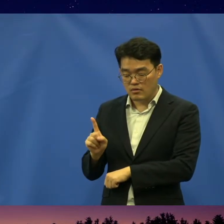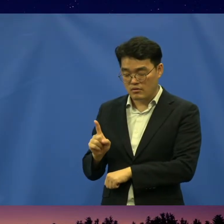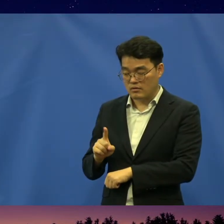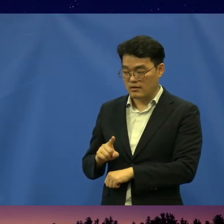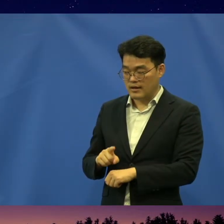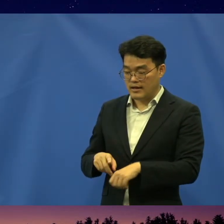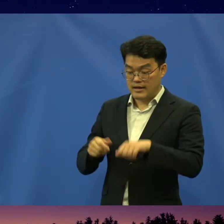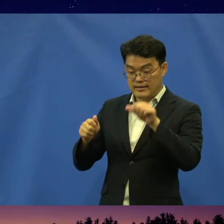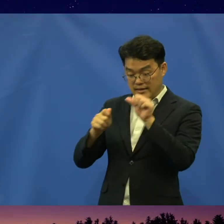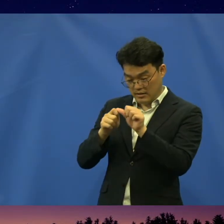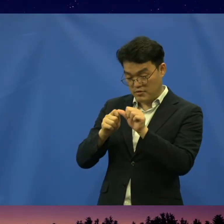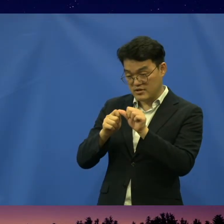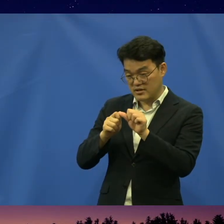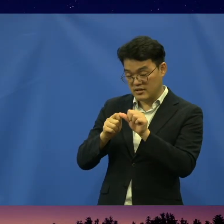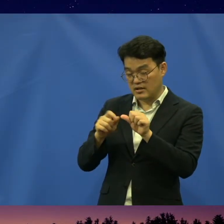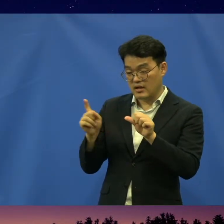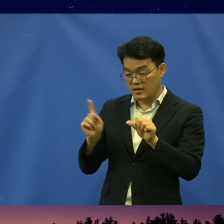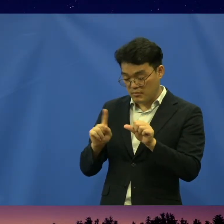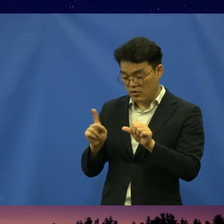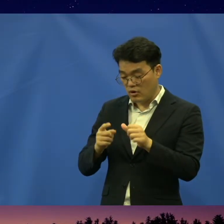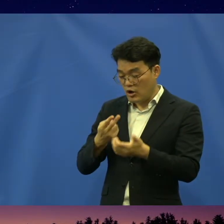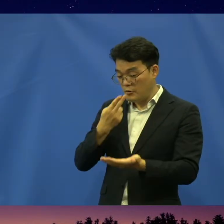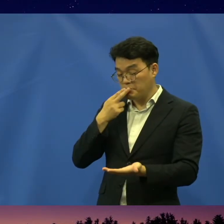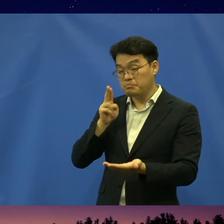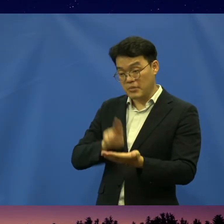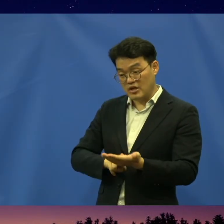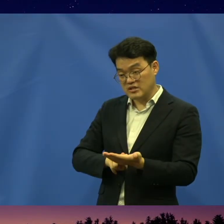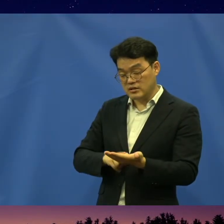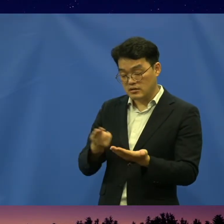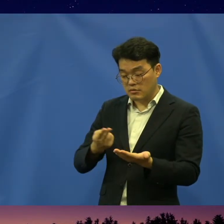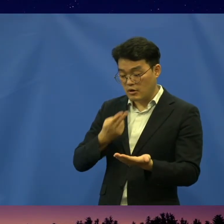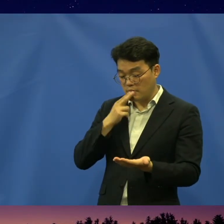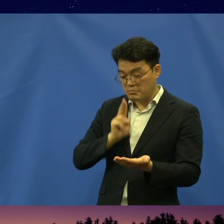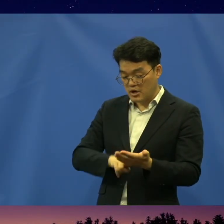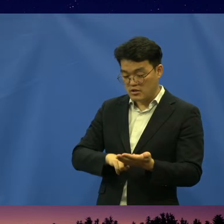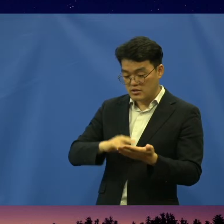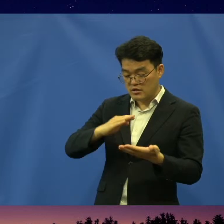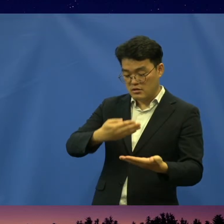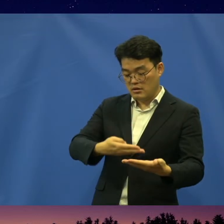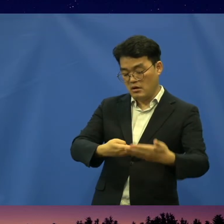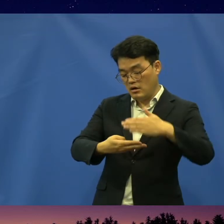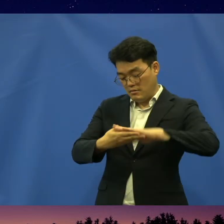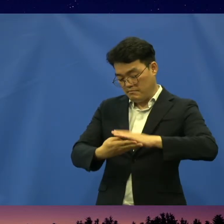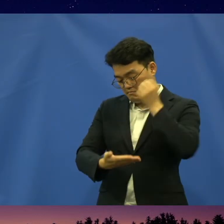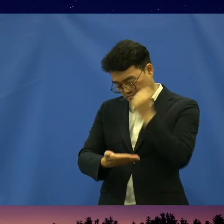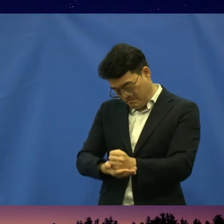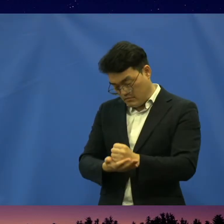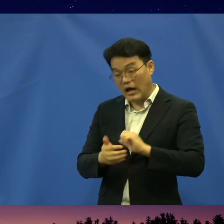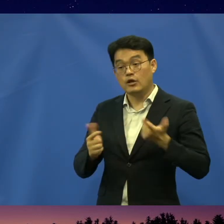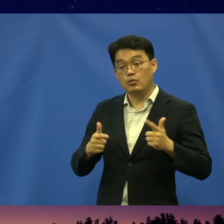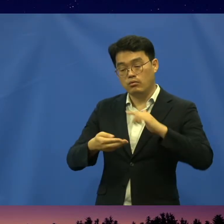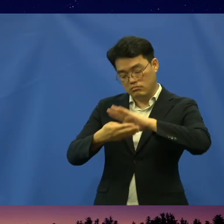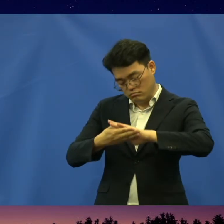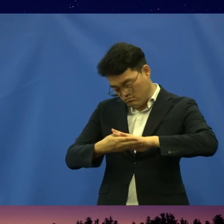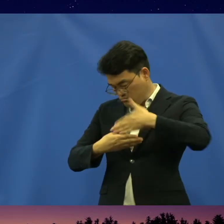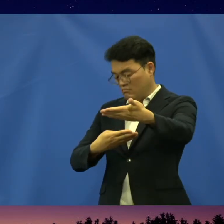여러분, 여기서 눈여겨봐야 될 부분은 봉하지 않은 편지예요. 그 의도는 뭘까요? 뻔해요. 아무나 볼 수 있게 만든